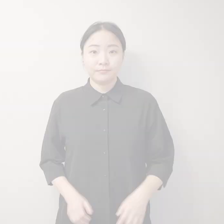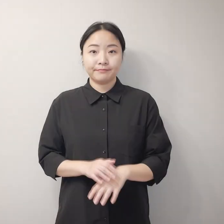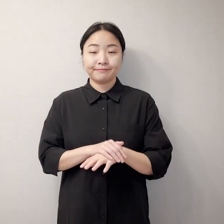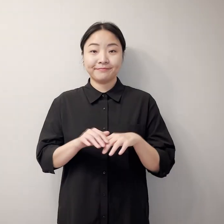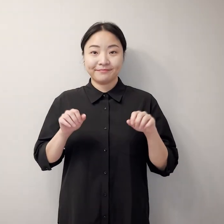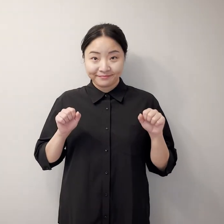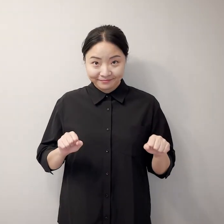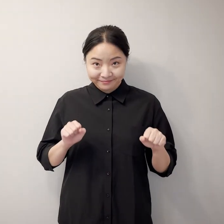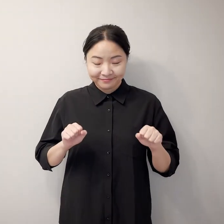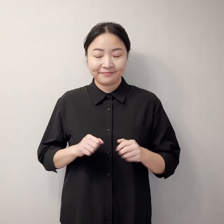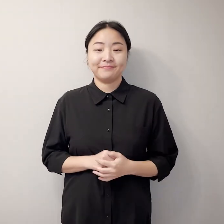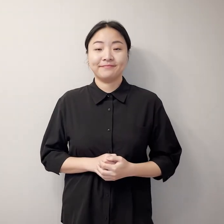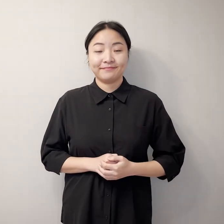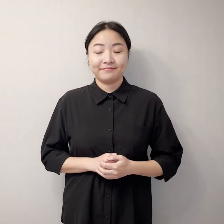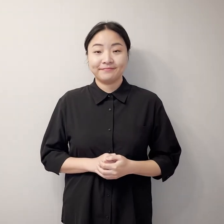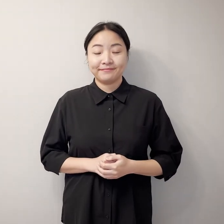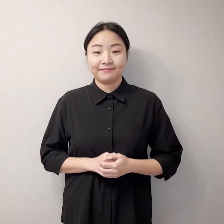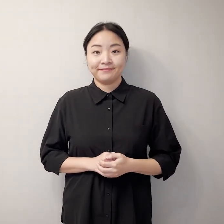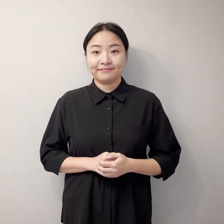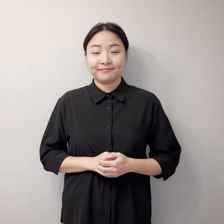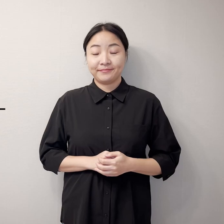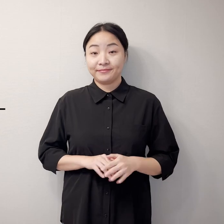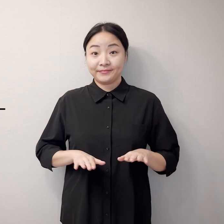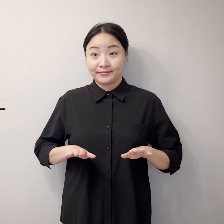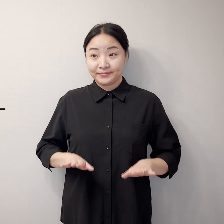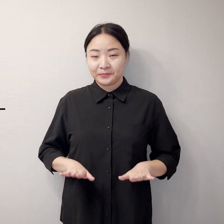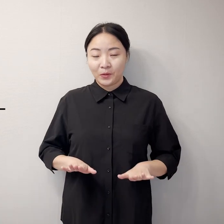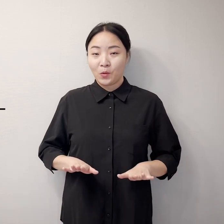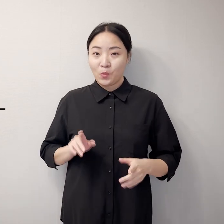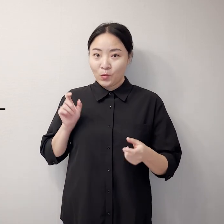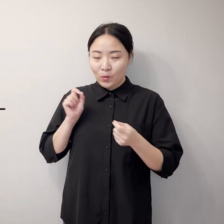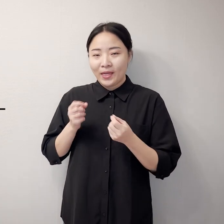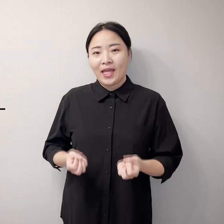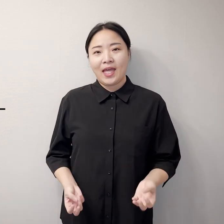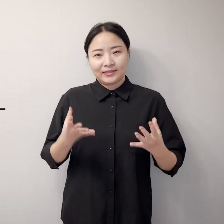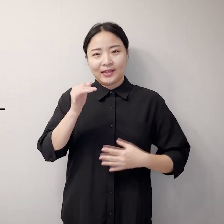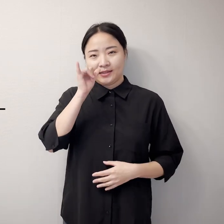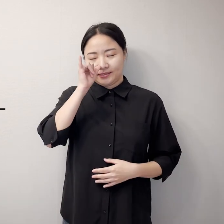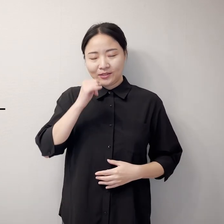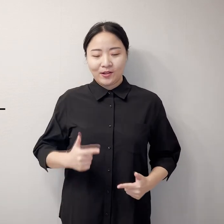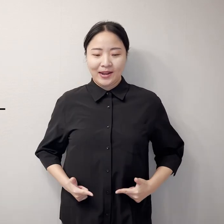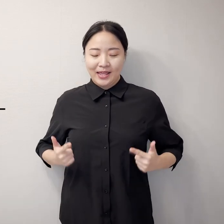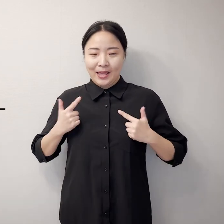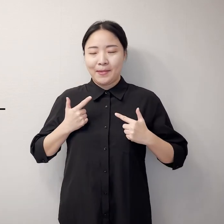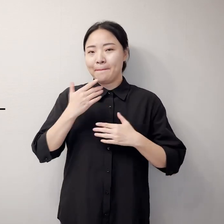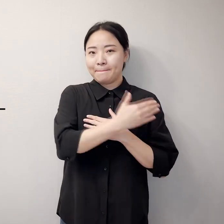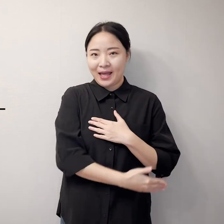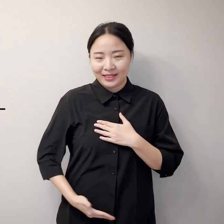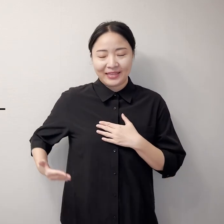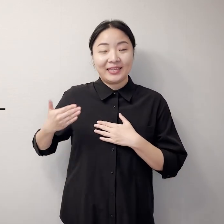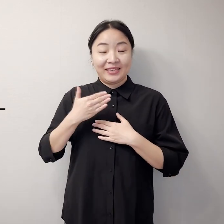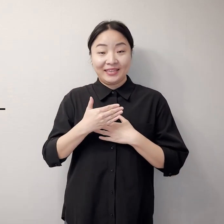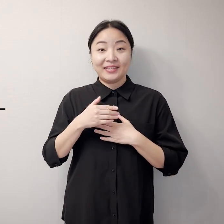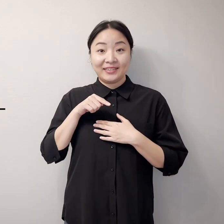안녕하세요 본 영상은 리빙 더 바디즈 다양한 몸